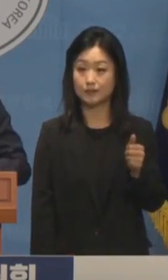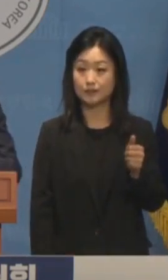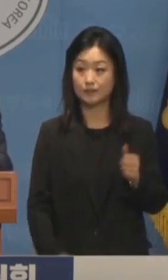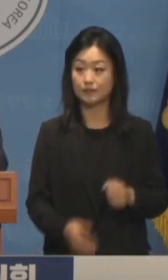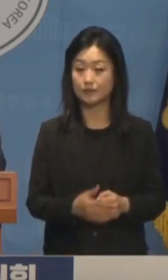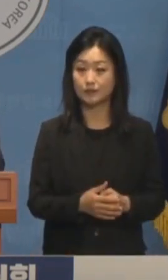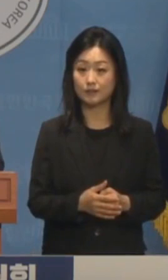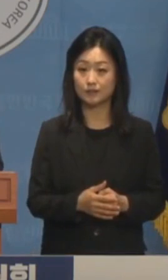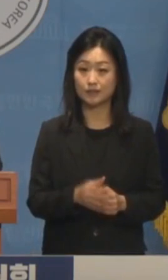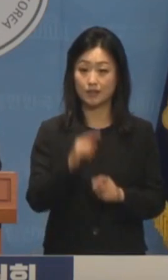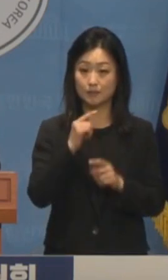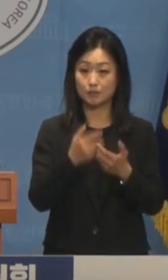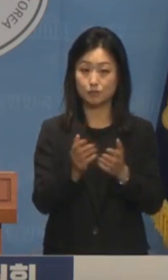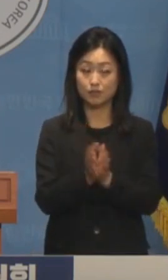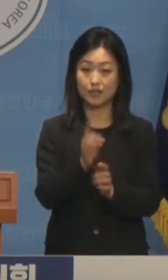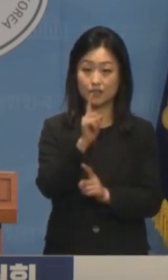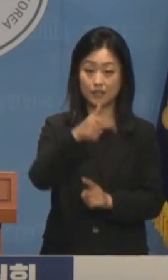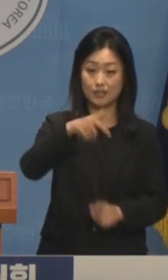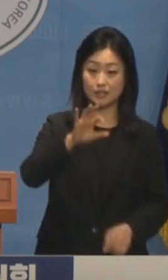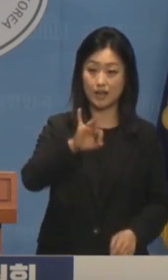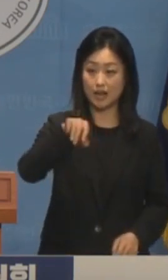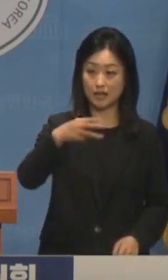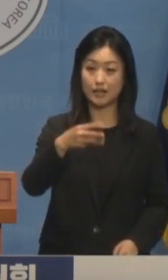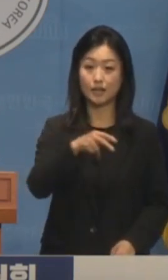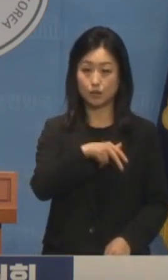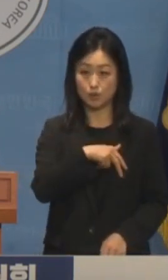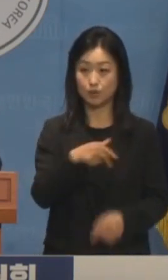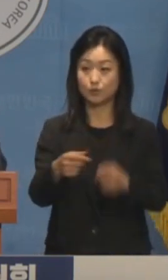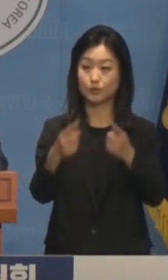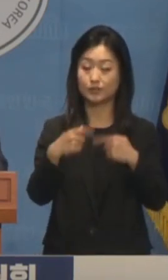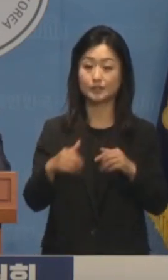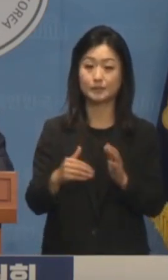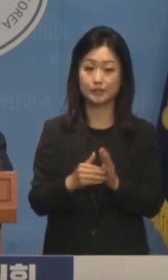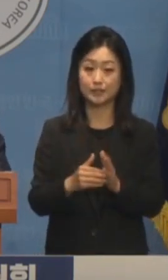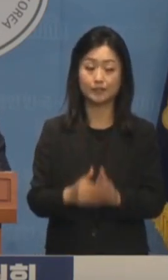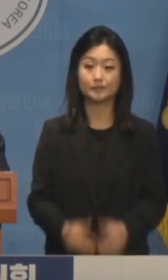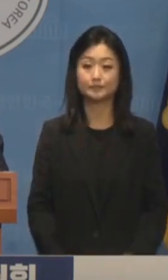예, 더불어민주당의 이강일 의원님도 참석하셨습니다.